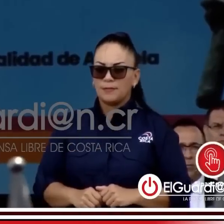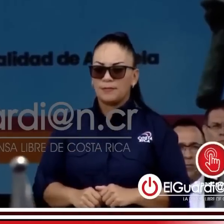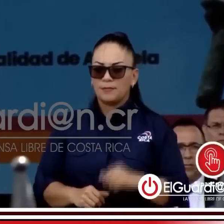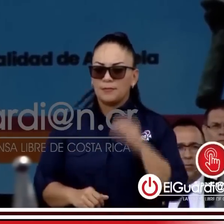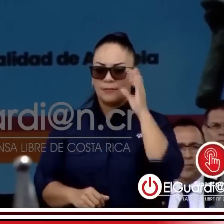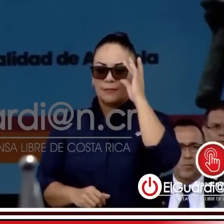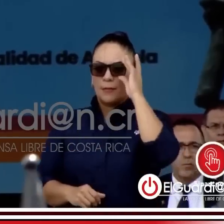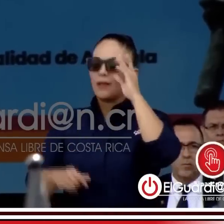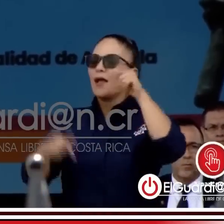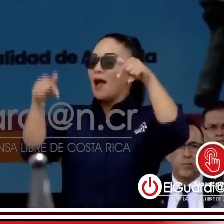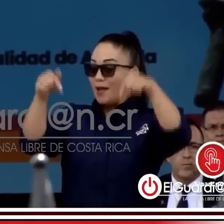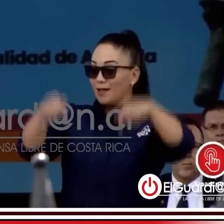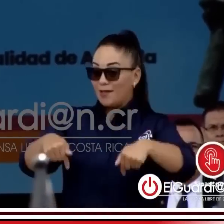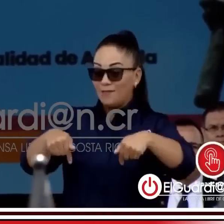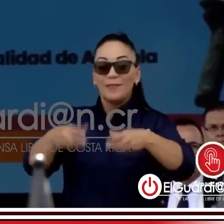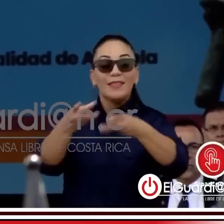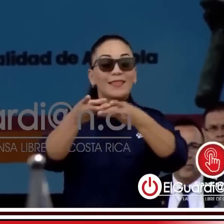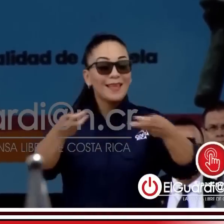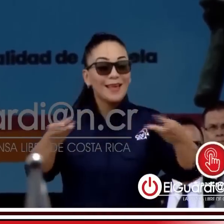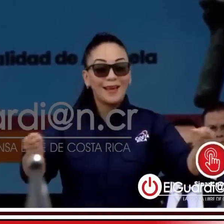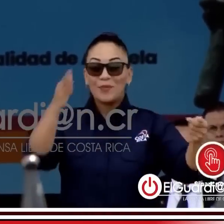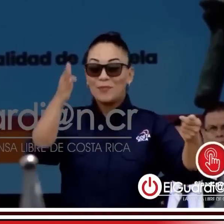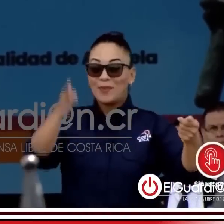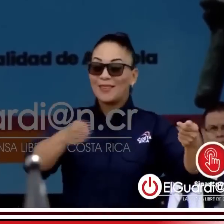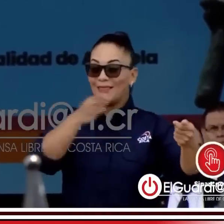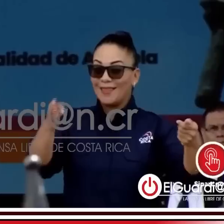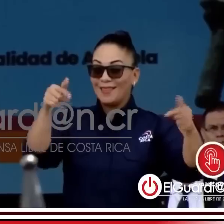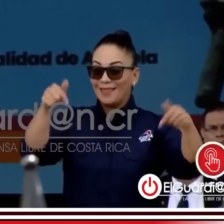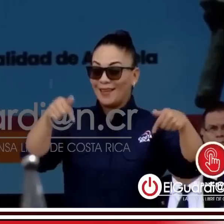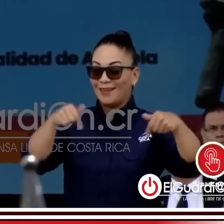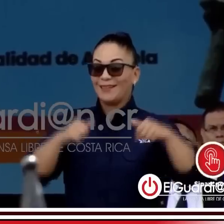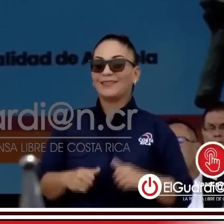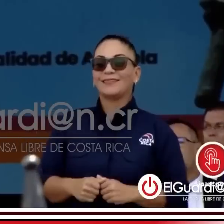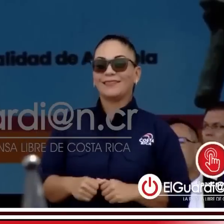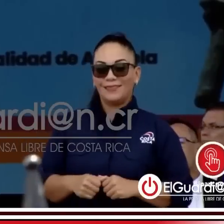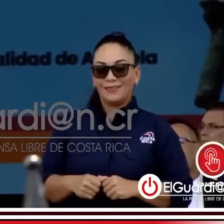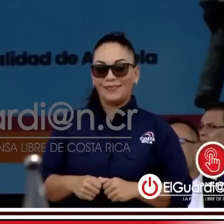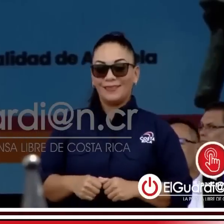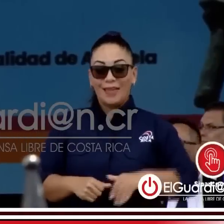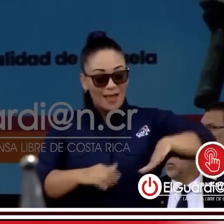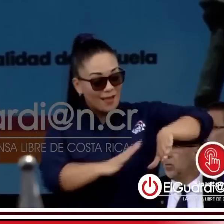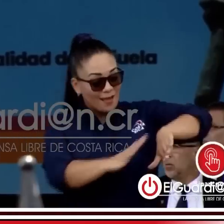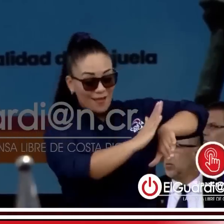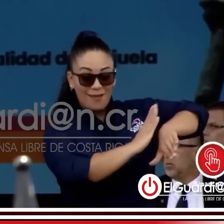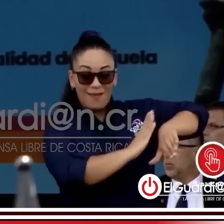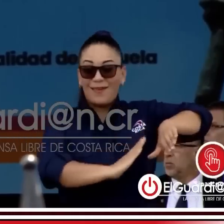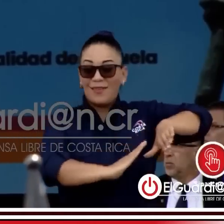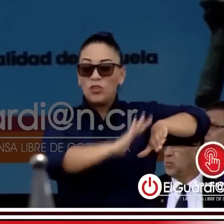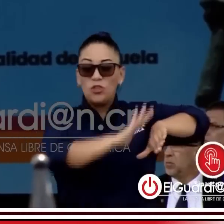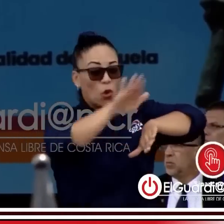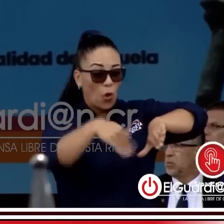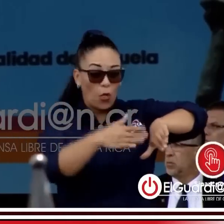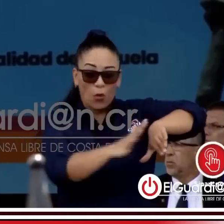en esta tierra bendita hay en cada rincón